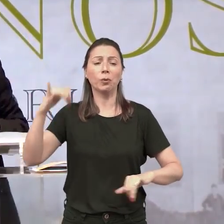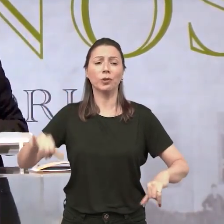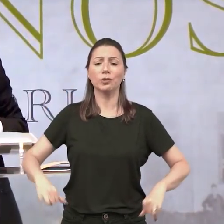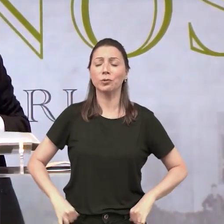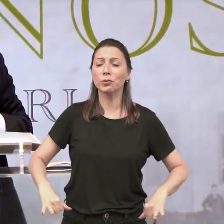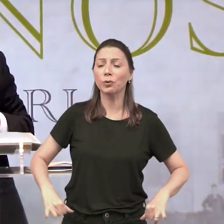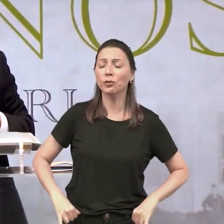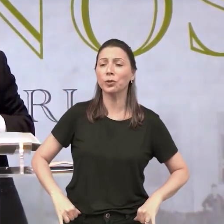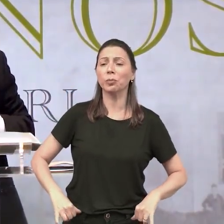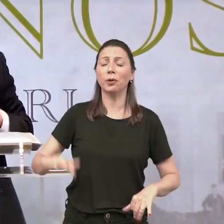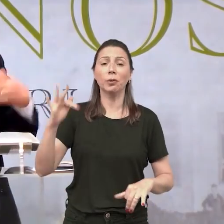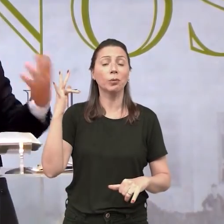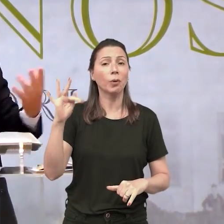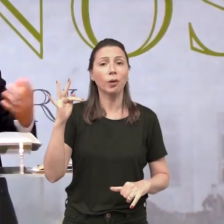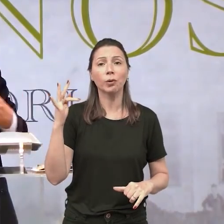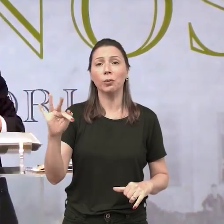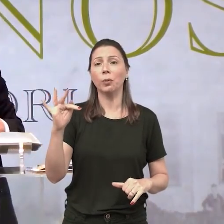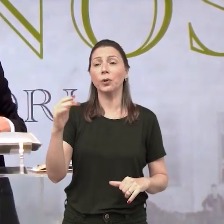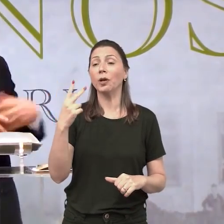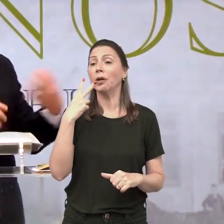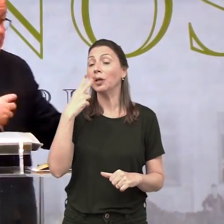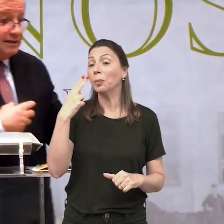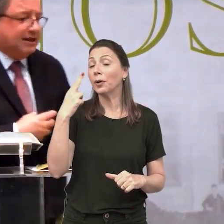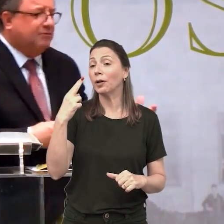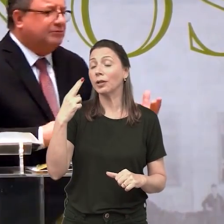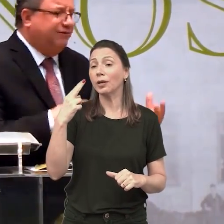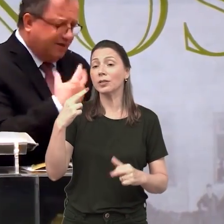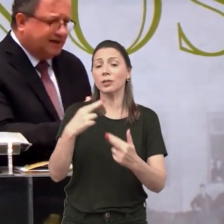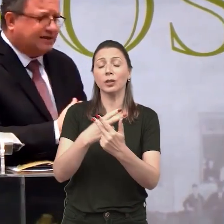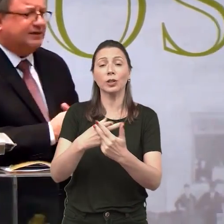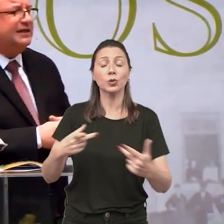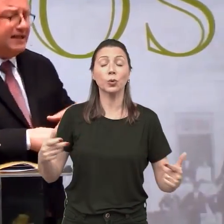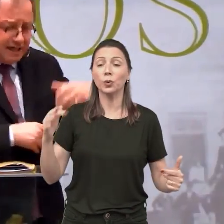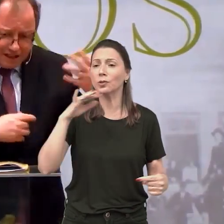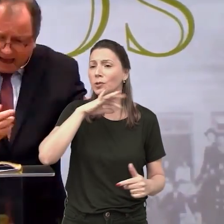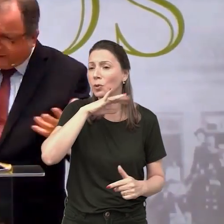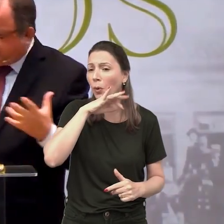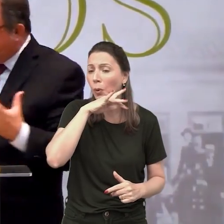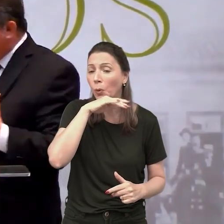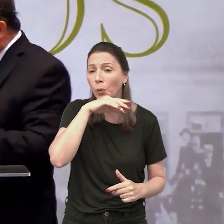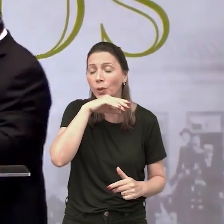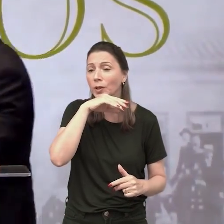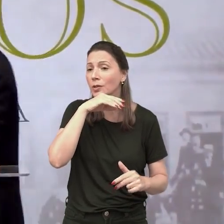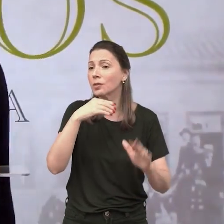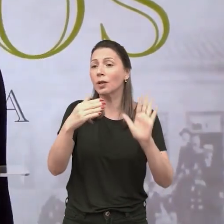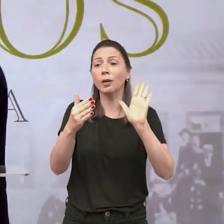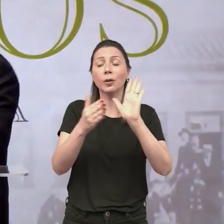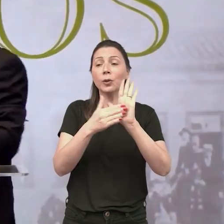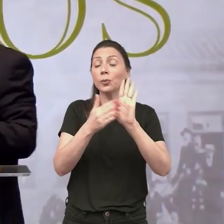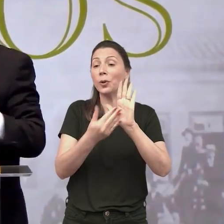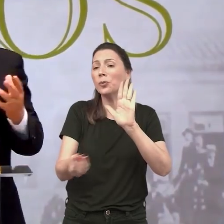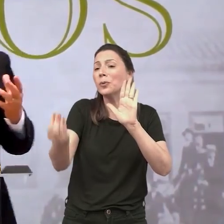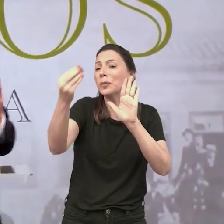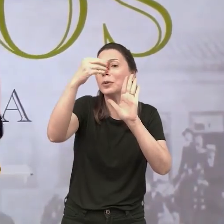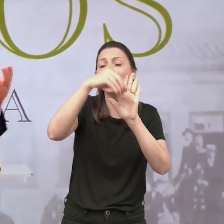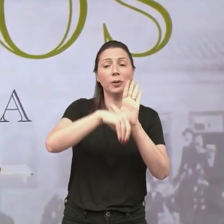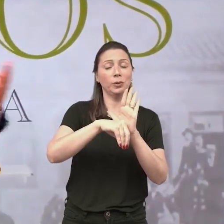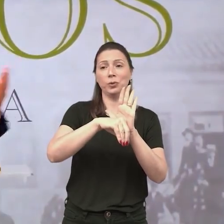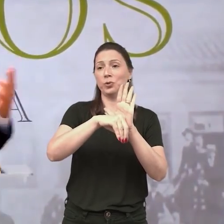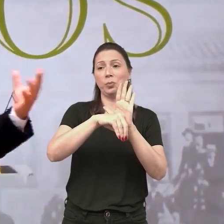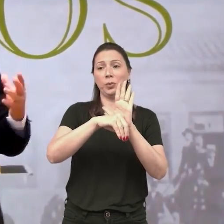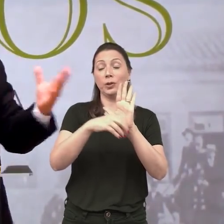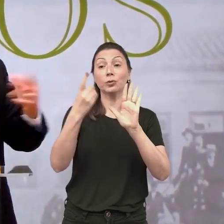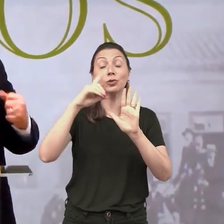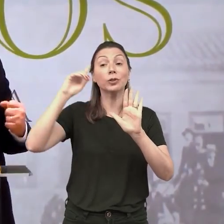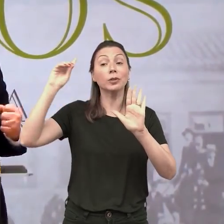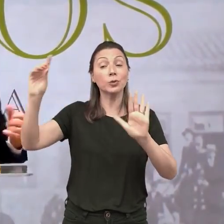a dor, e parece-me que aquelas coisas que são difíceis, indesejáveis na nossa vida, aquilo não faz